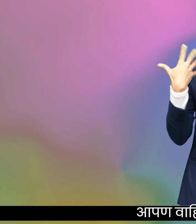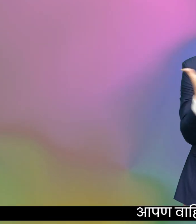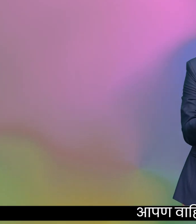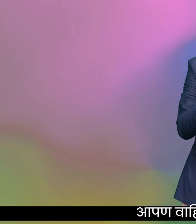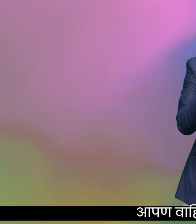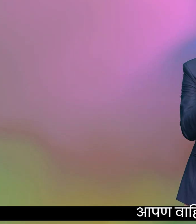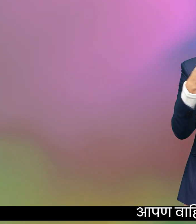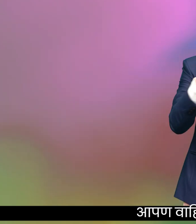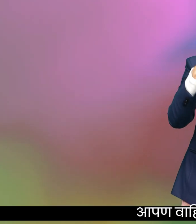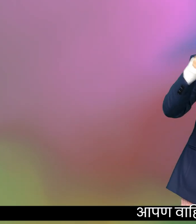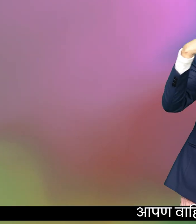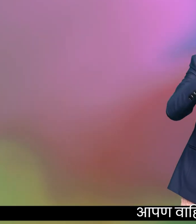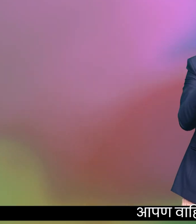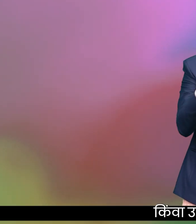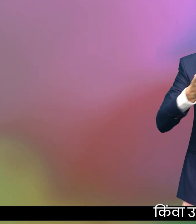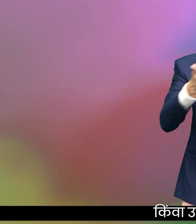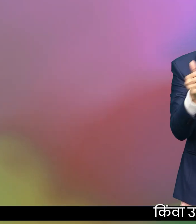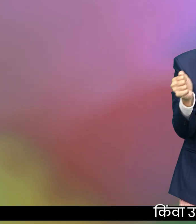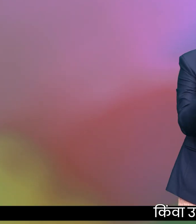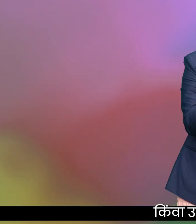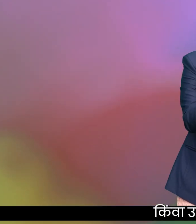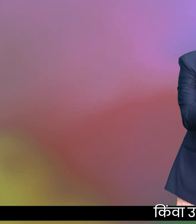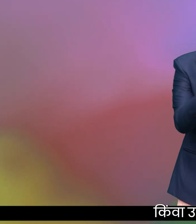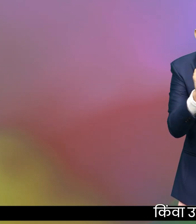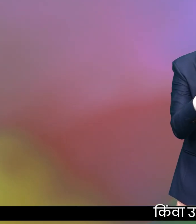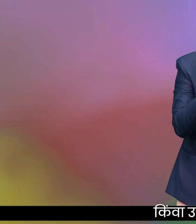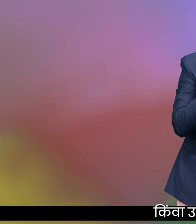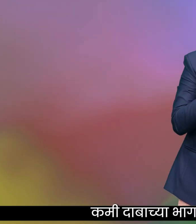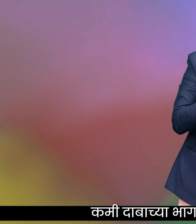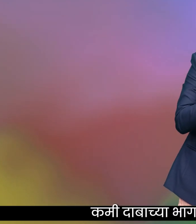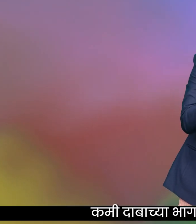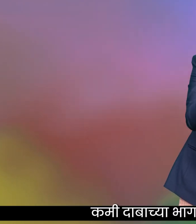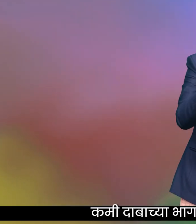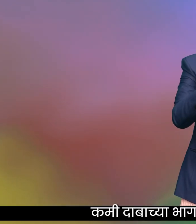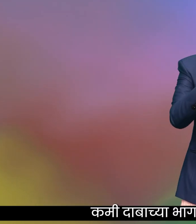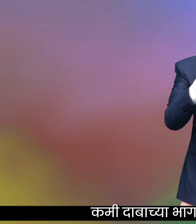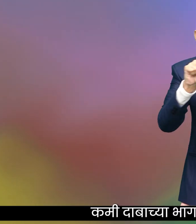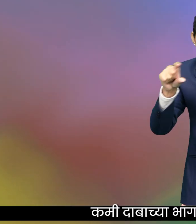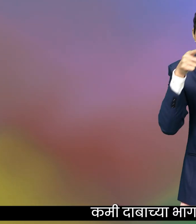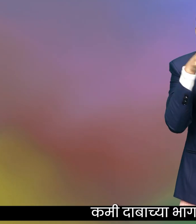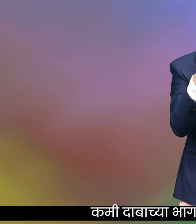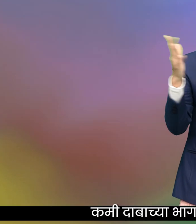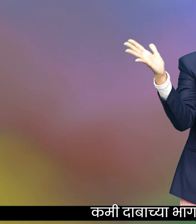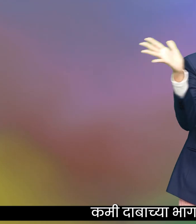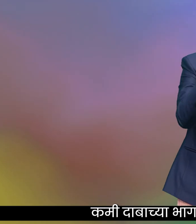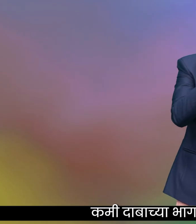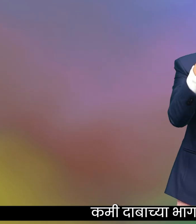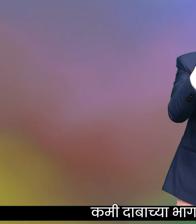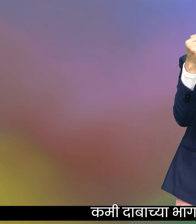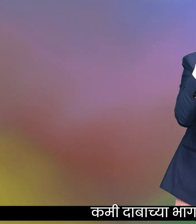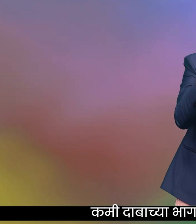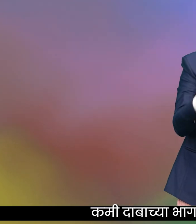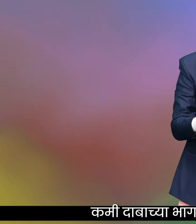आपण वाहिनीमधून पाण्याचा प्रवाह किंवा उच्च दाबाच्या भागातून कमी दाबाच्या भागाकडे वाऱ्याचा प्रवाह पाहिला आहे.